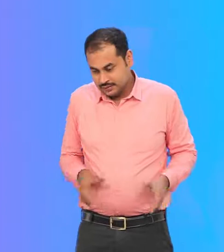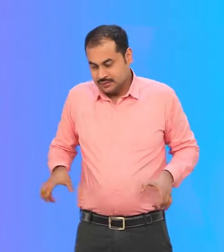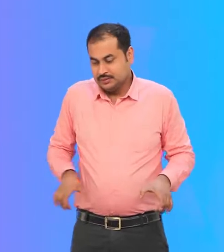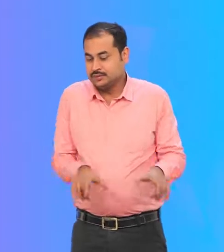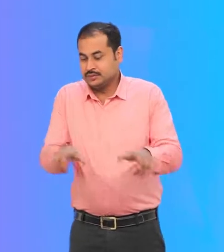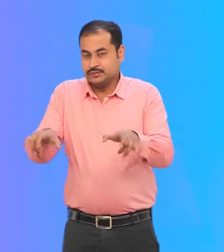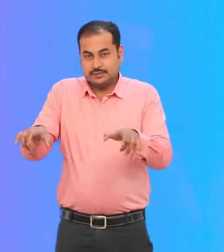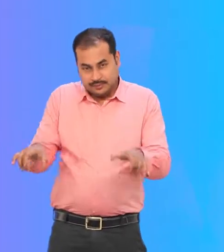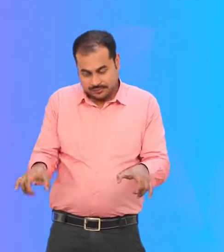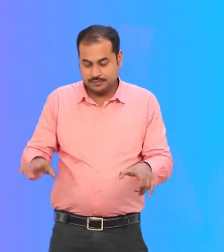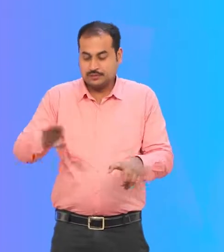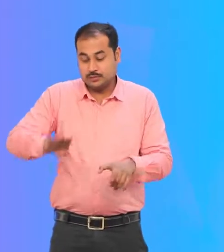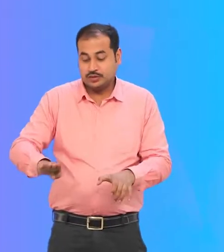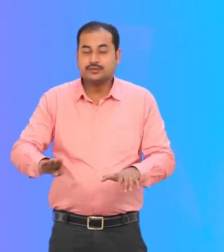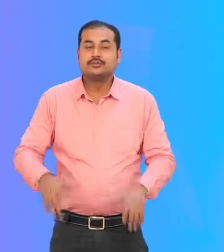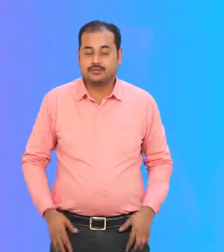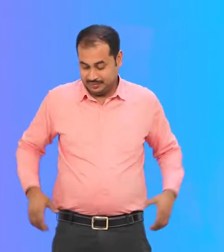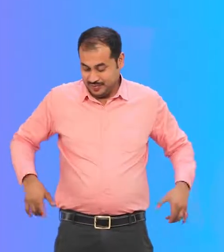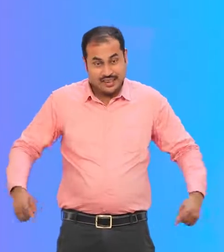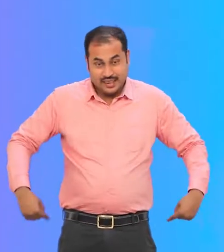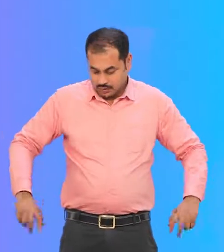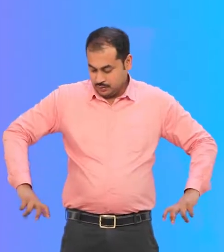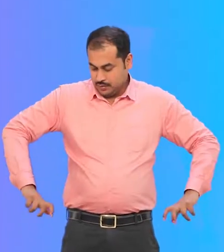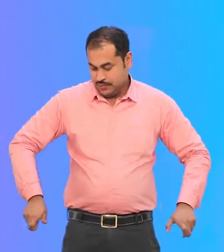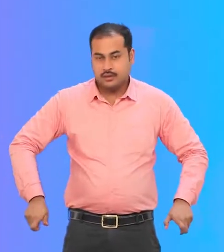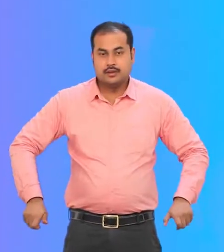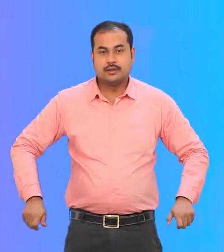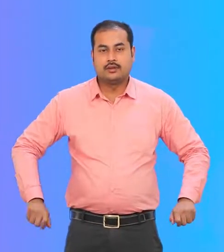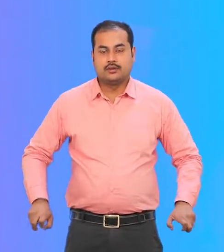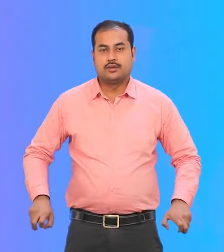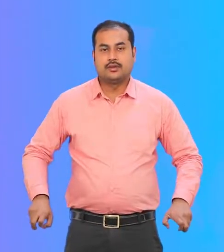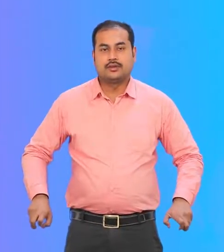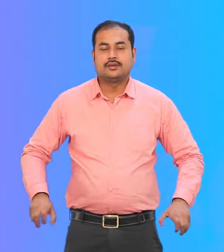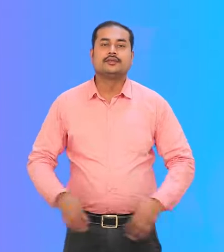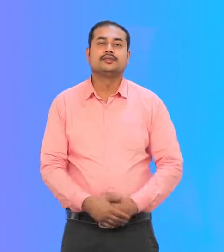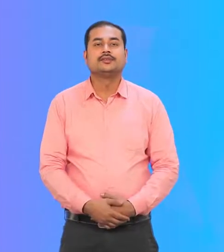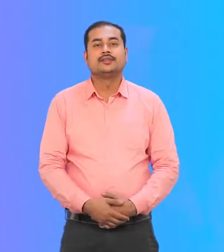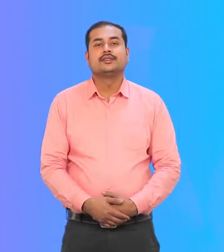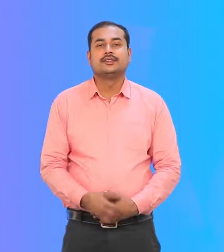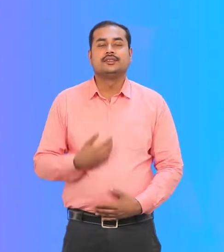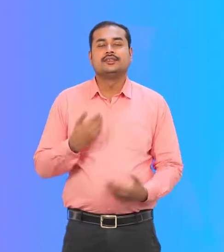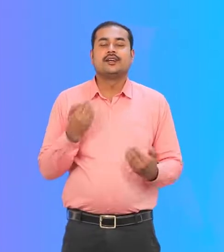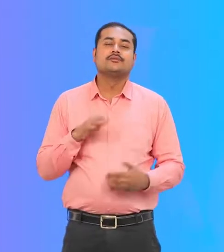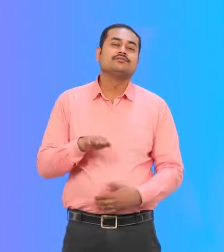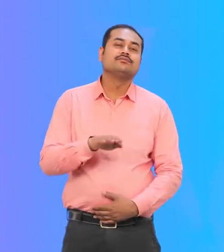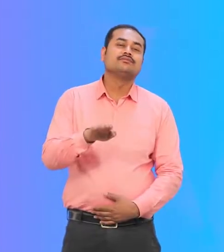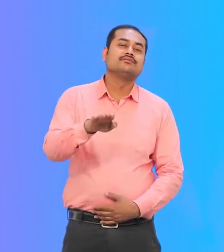व्हील चेयर का प्रयोग करने वाले अपनी व्हील चेयर को लॉक करके सुरक्षित रूप से यात्रा